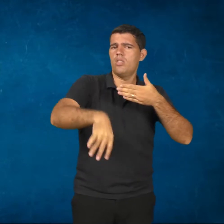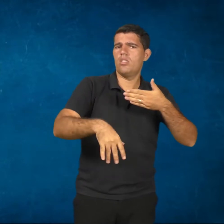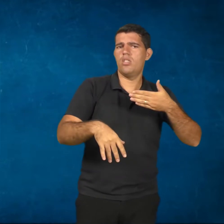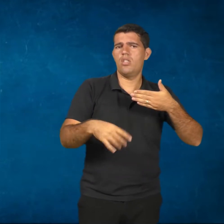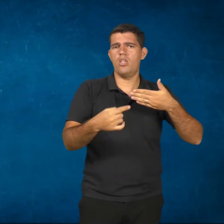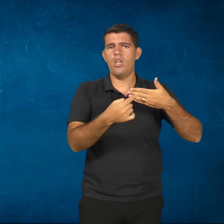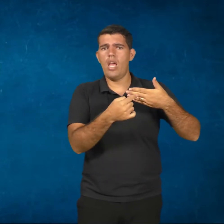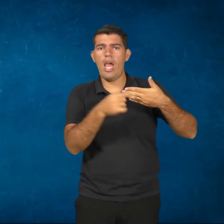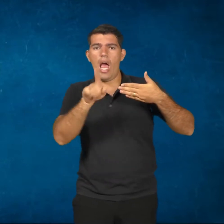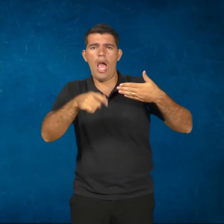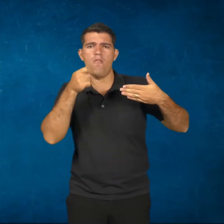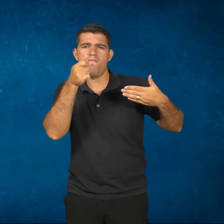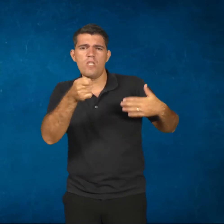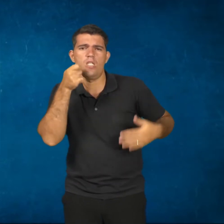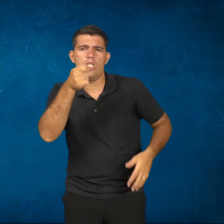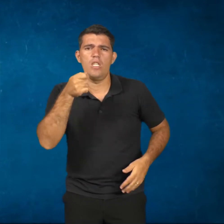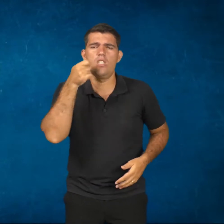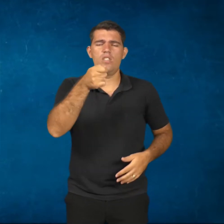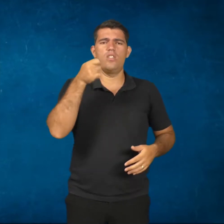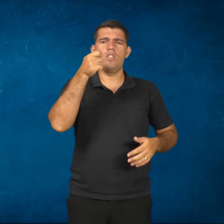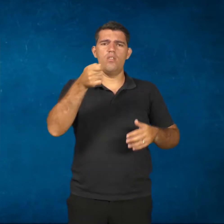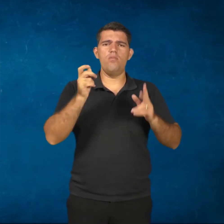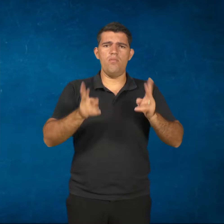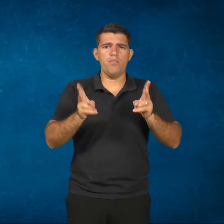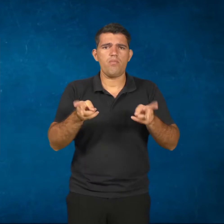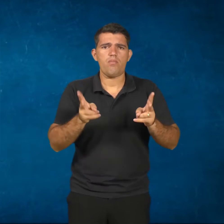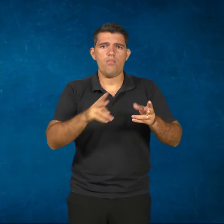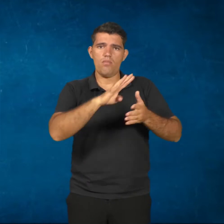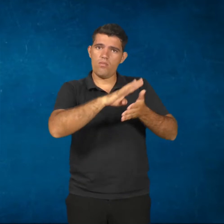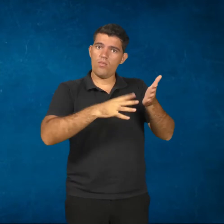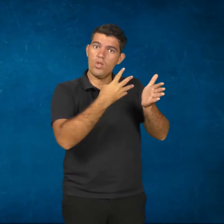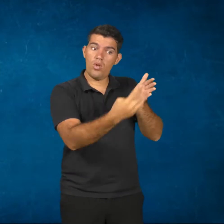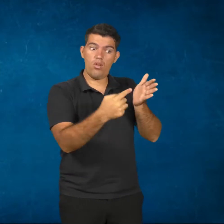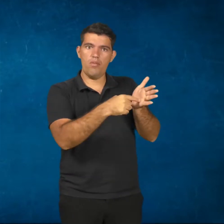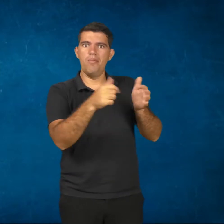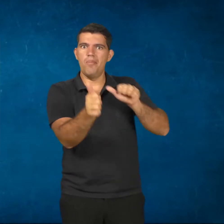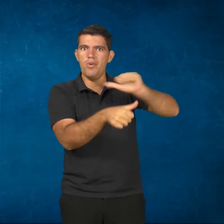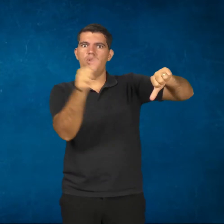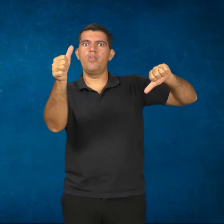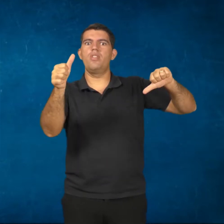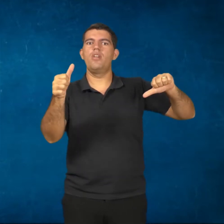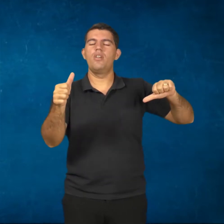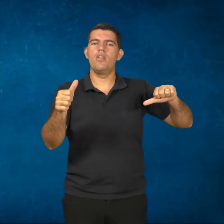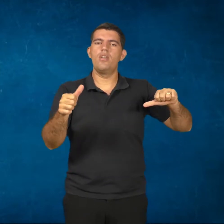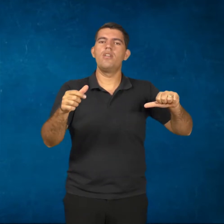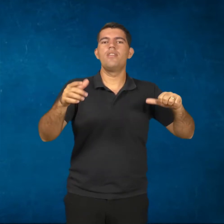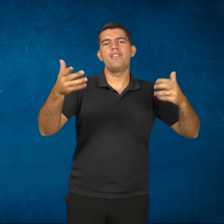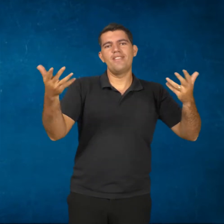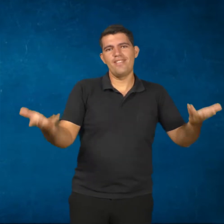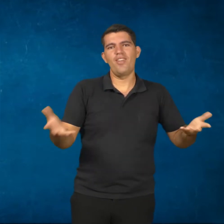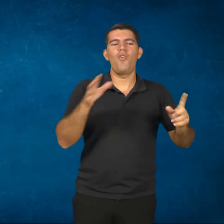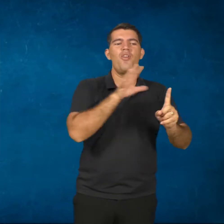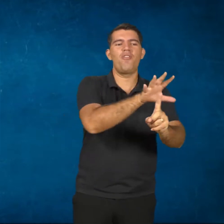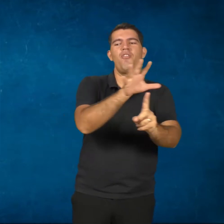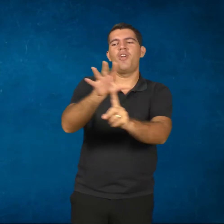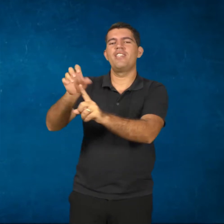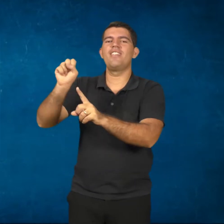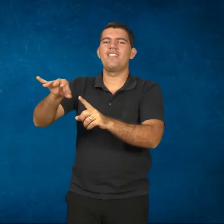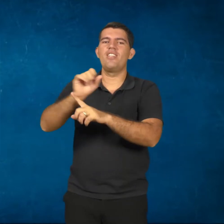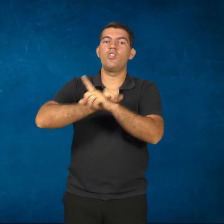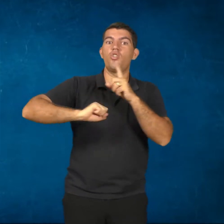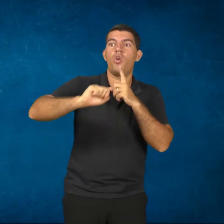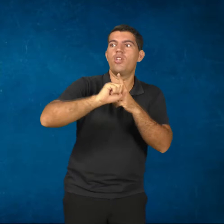e insistir nisso e fazer com que o currículo mude isso tem uma influência na esfera social mais